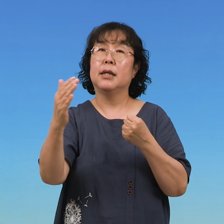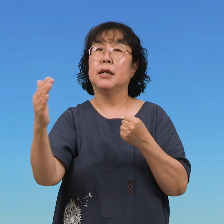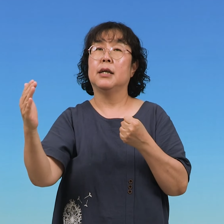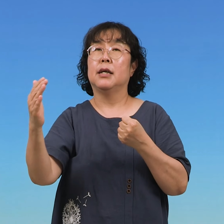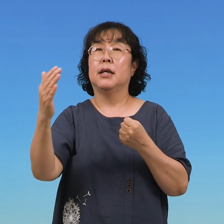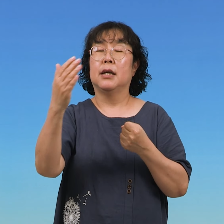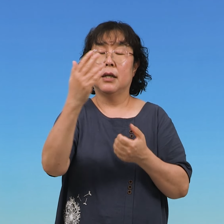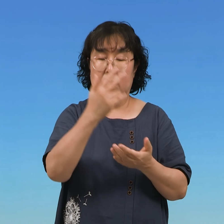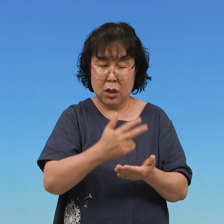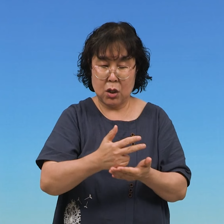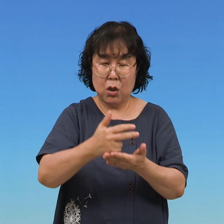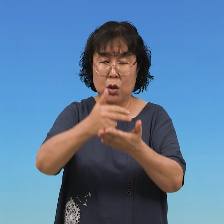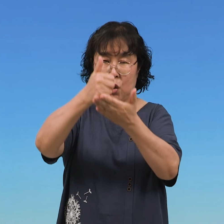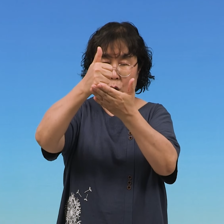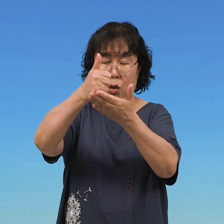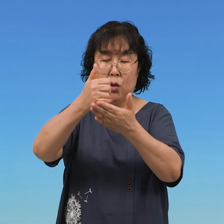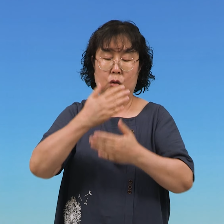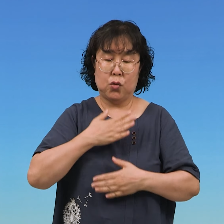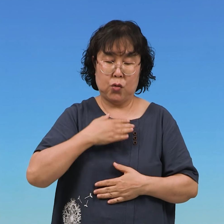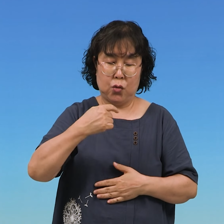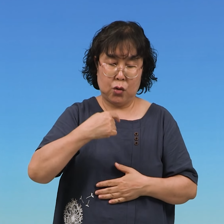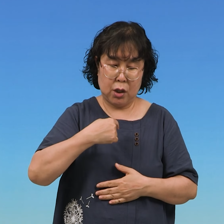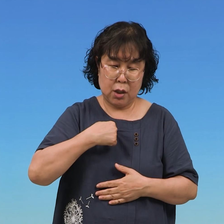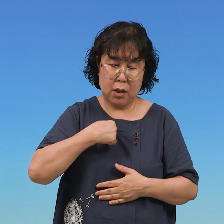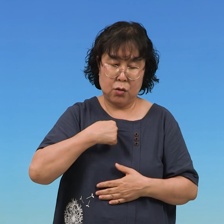주님 내게 오라시니